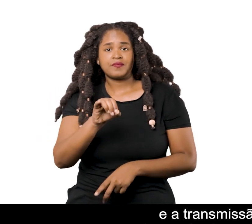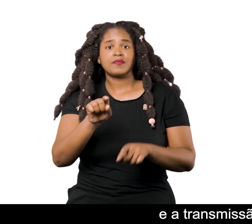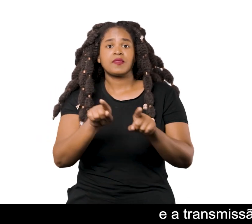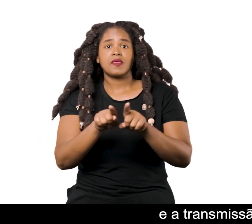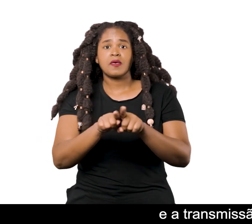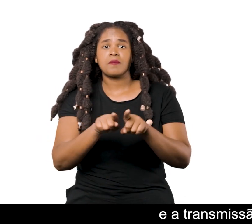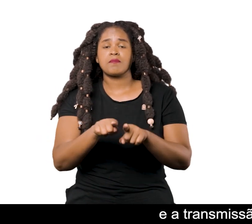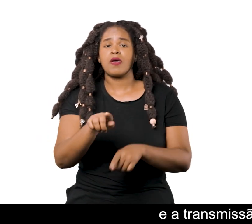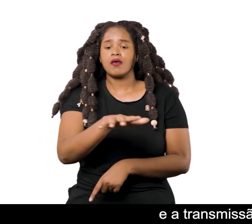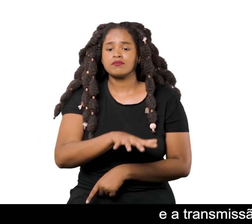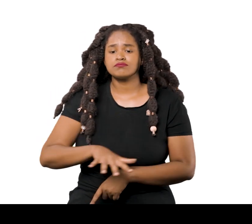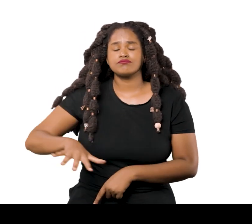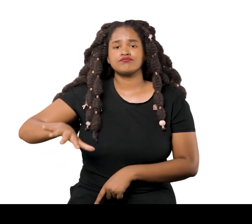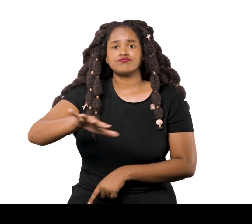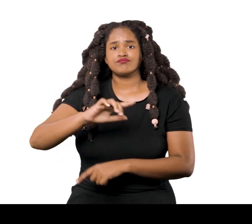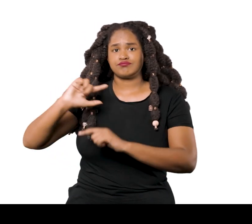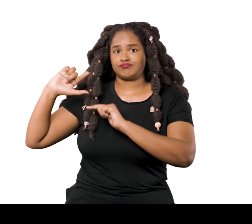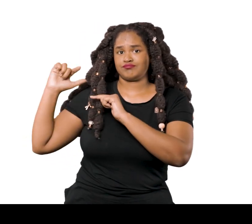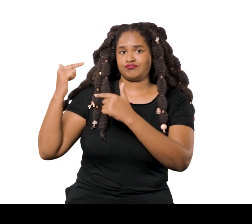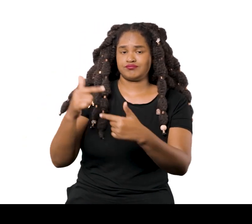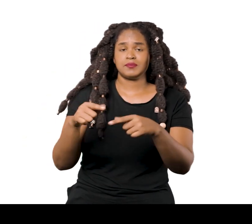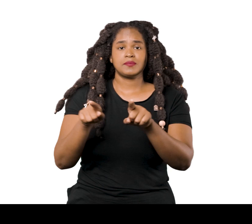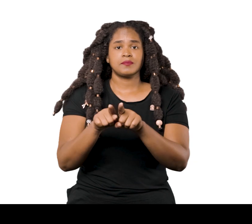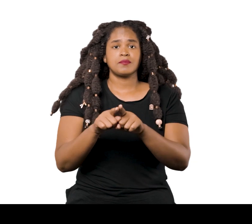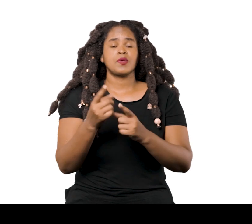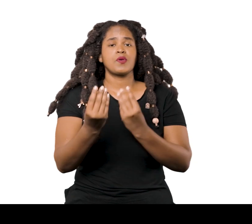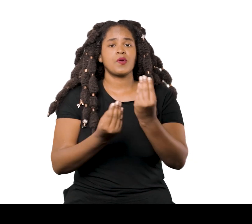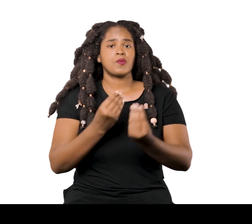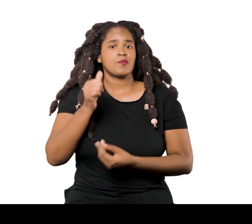dos conhecimentos de tecelagem da Mulher-Aranha.